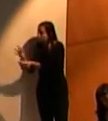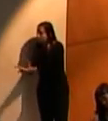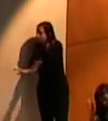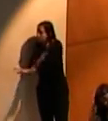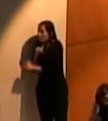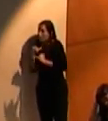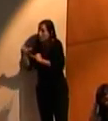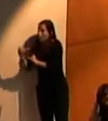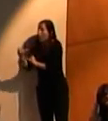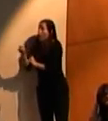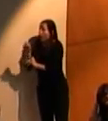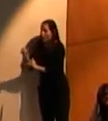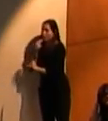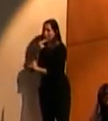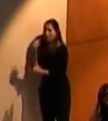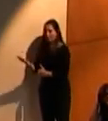Et